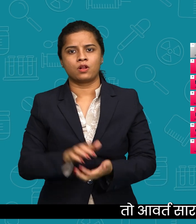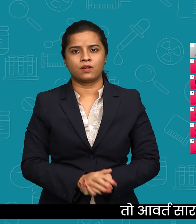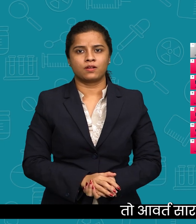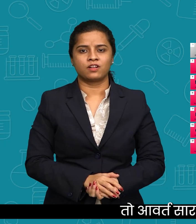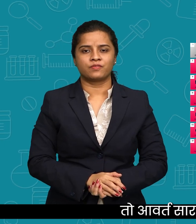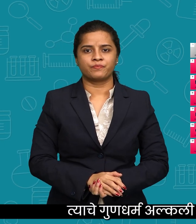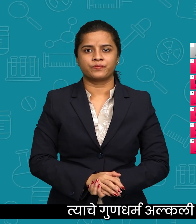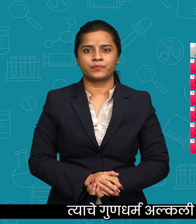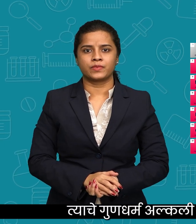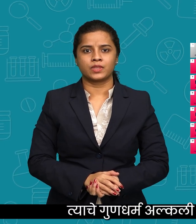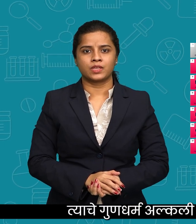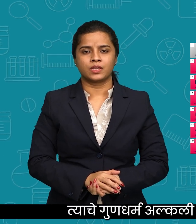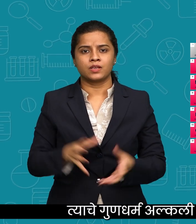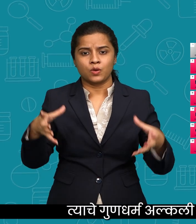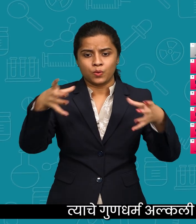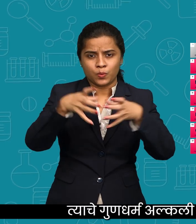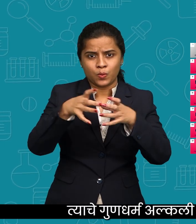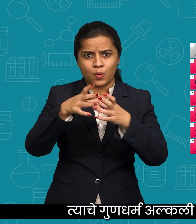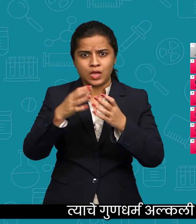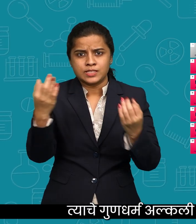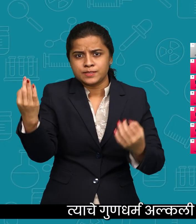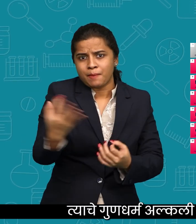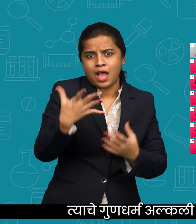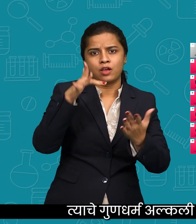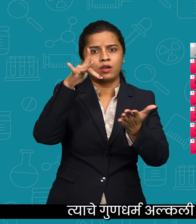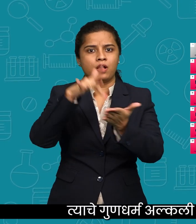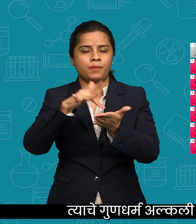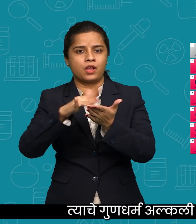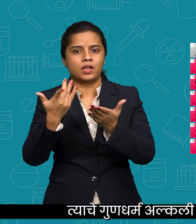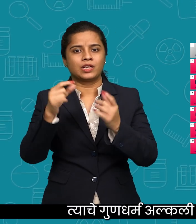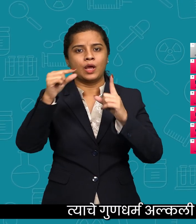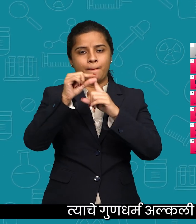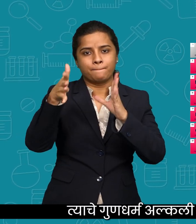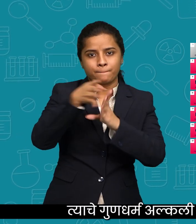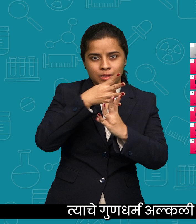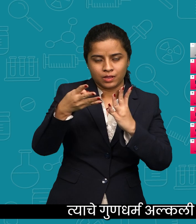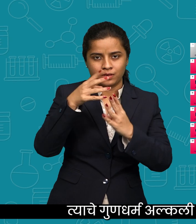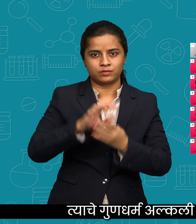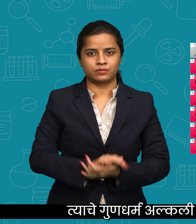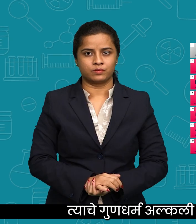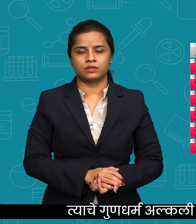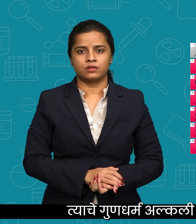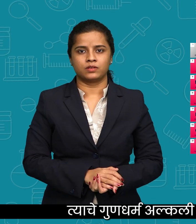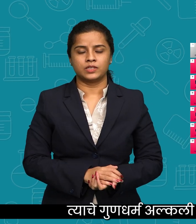स्थान व्यापतो. त्याचे गुणधर्म अल्कली धातूंप्रमाणे आणि हॅलोजनप्रमाणे असतात.